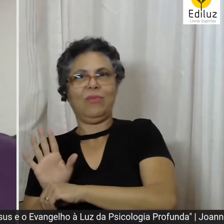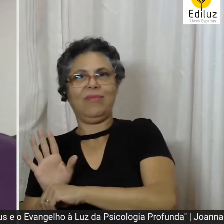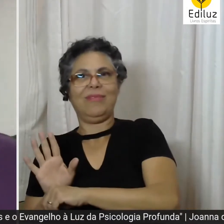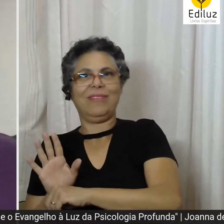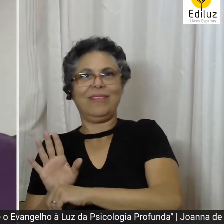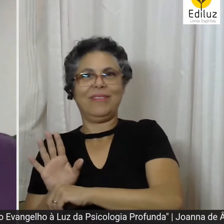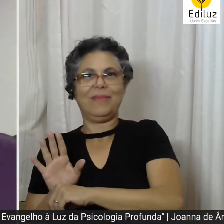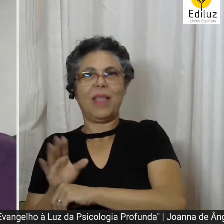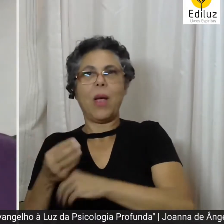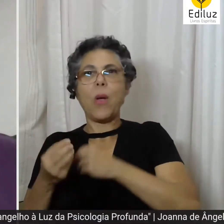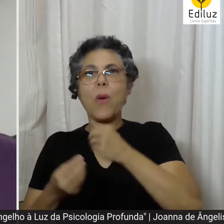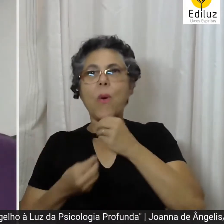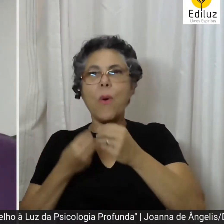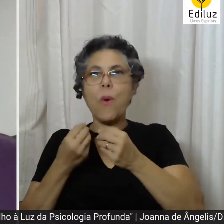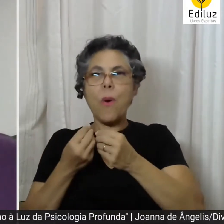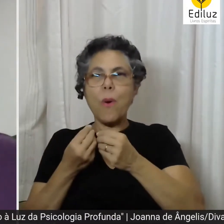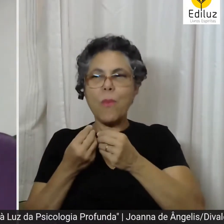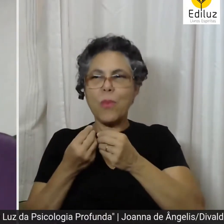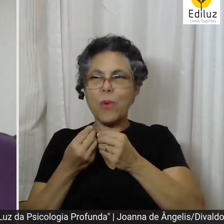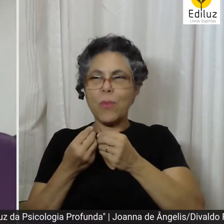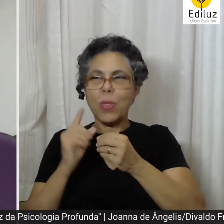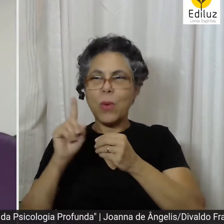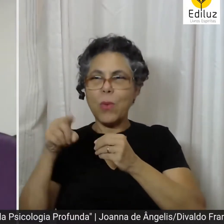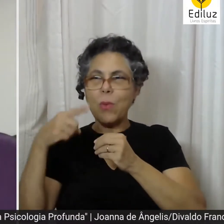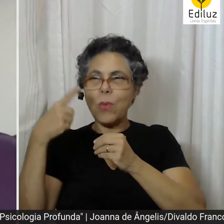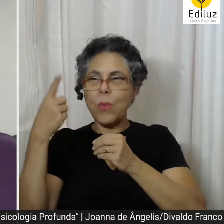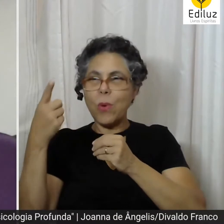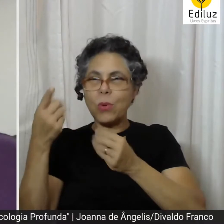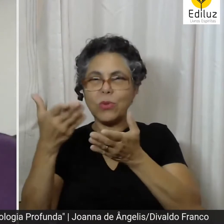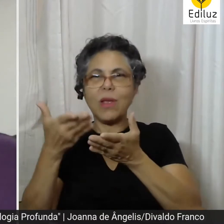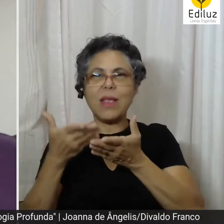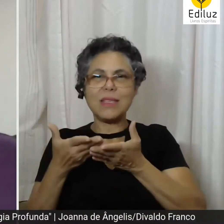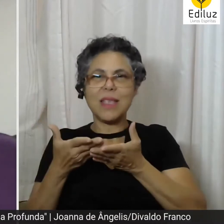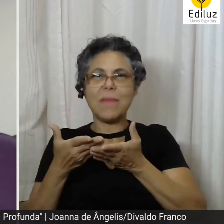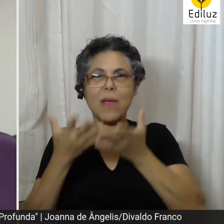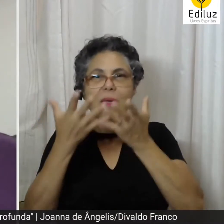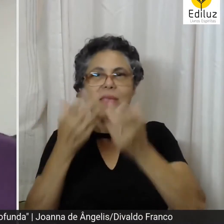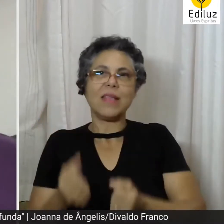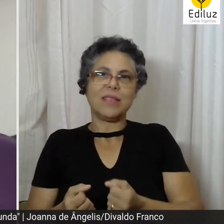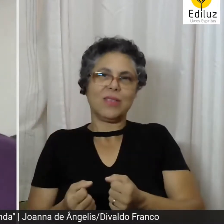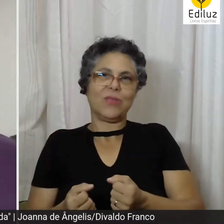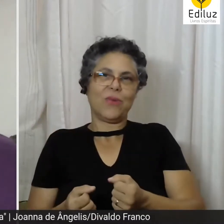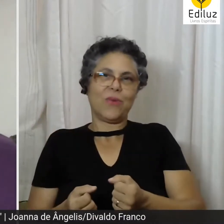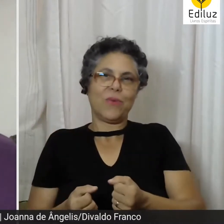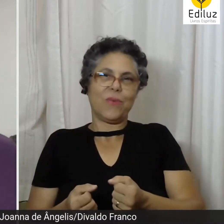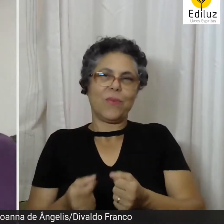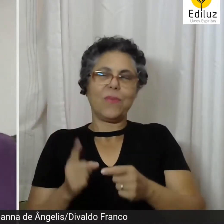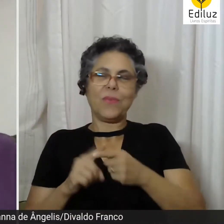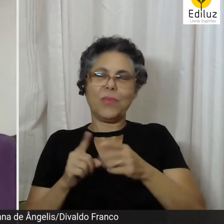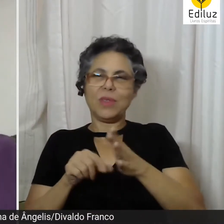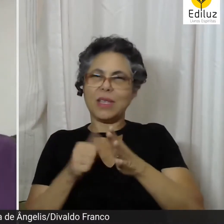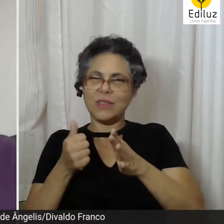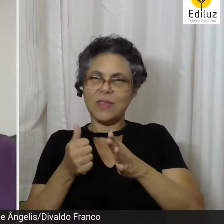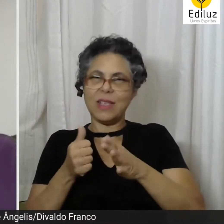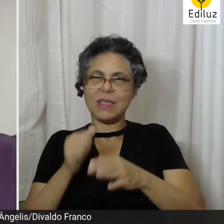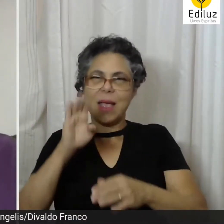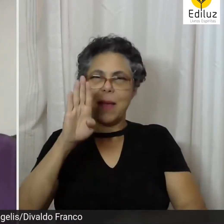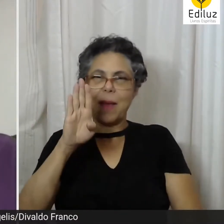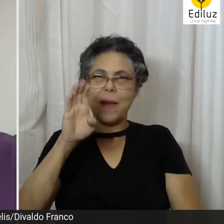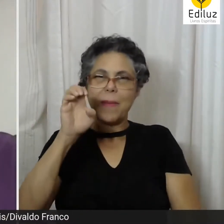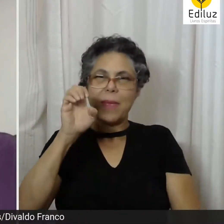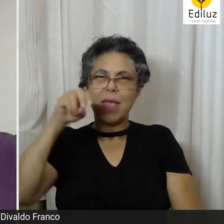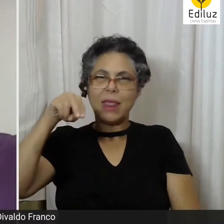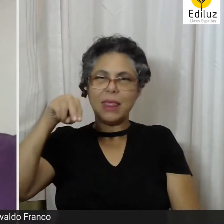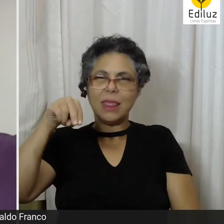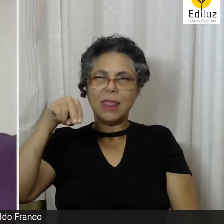é como chegou no outro sujeito. Muitas vezes a benevolência está